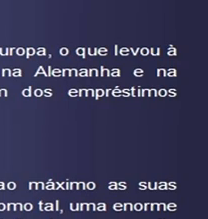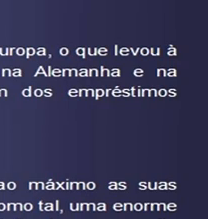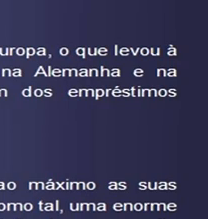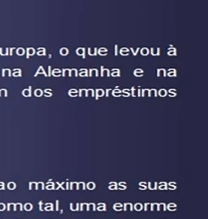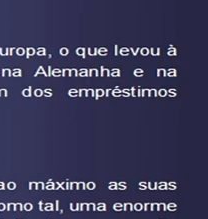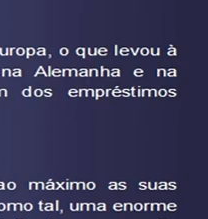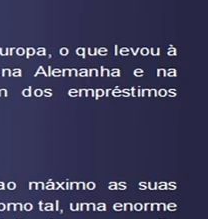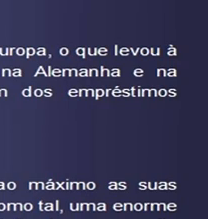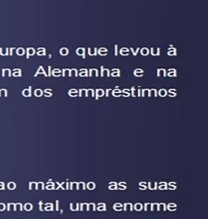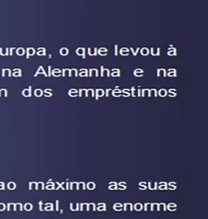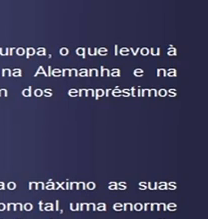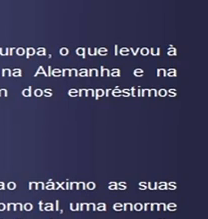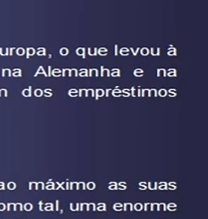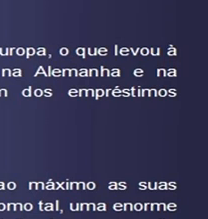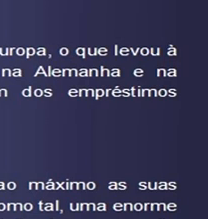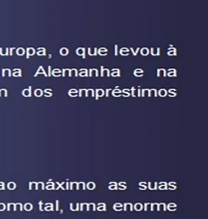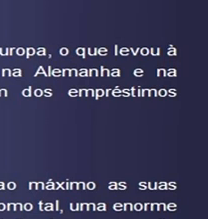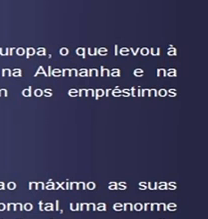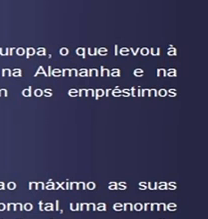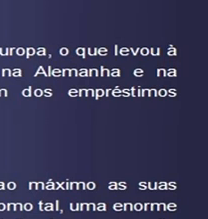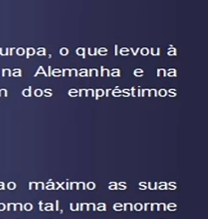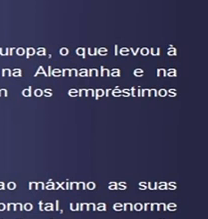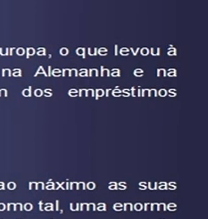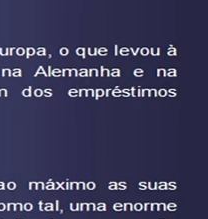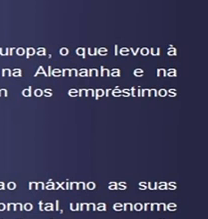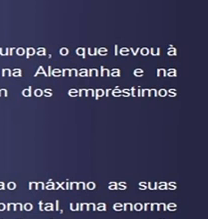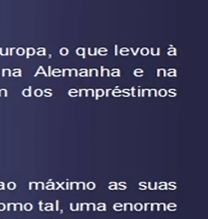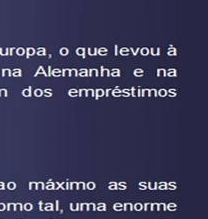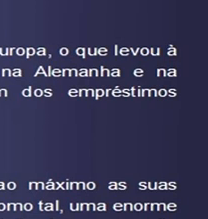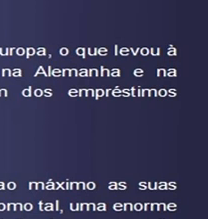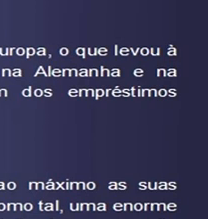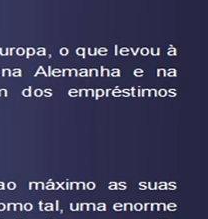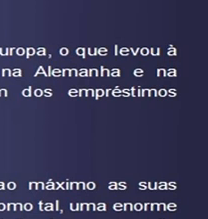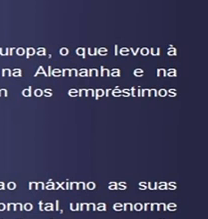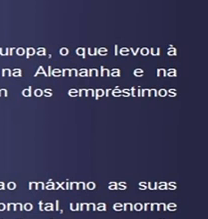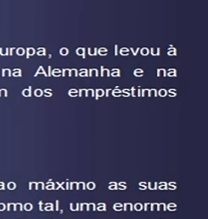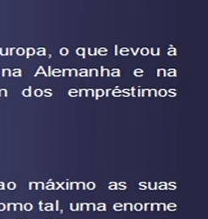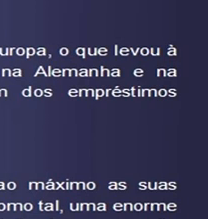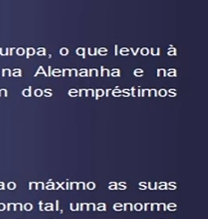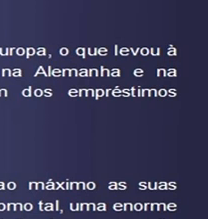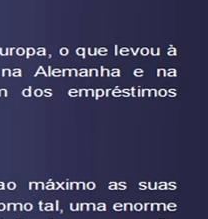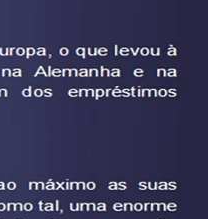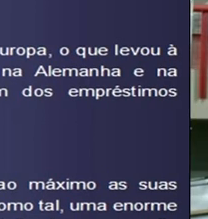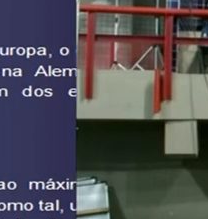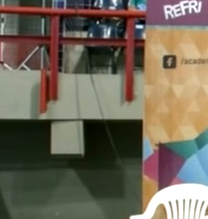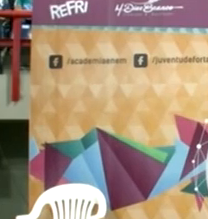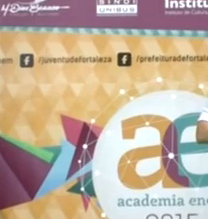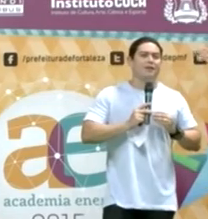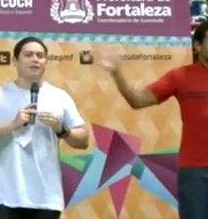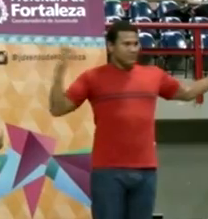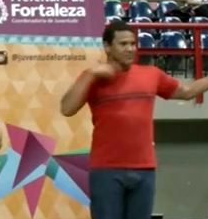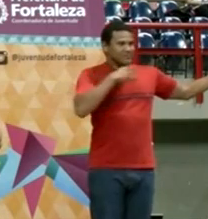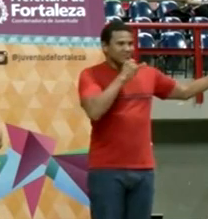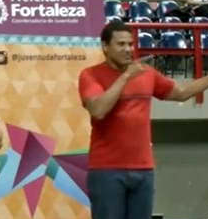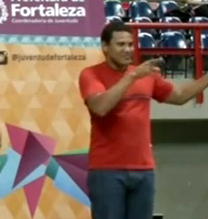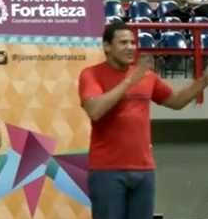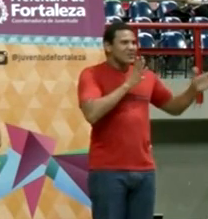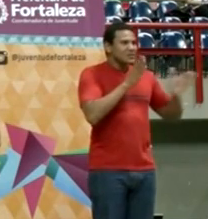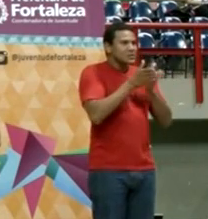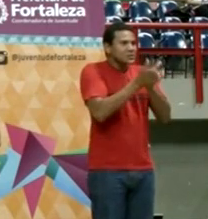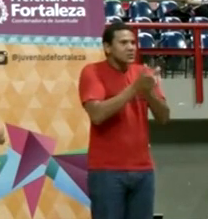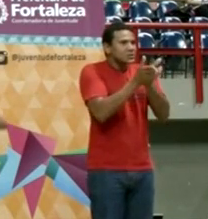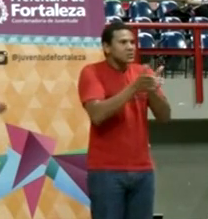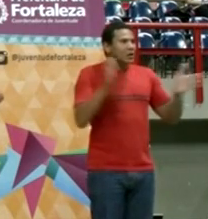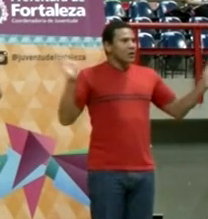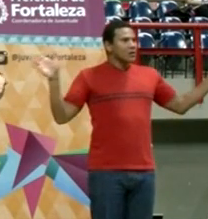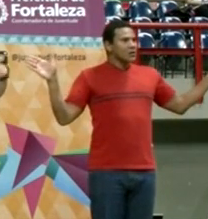rapaz lá que era o noivo da Rose, tá? Ele diz no final do filme que se matou devido às dívidas contraídas